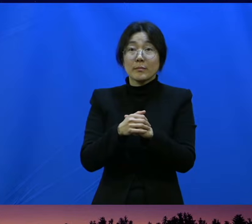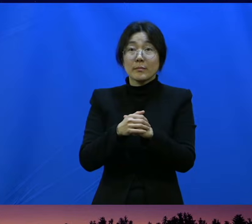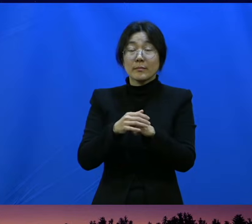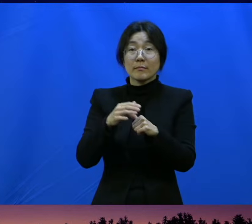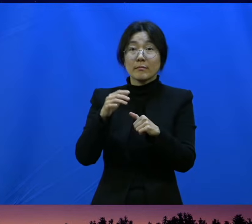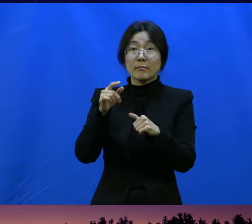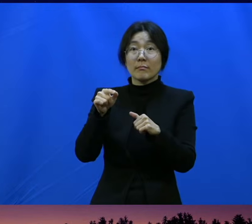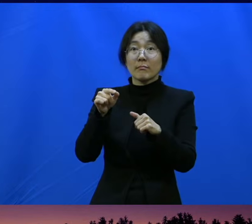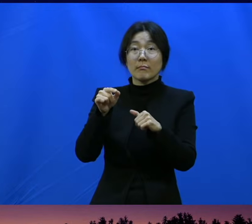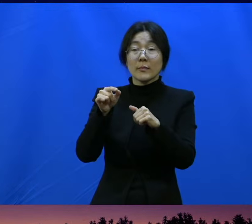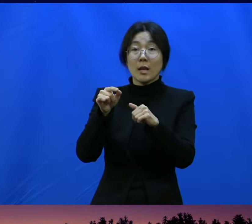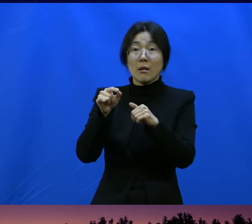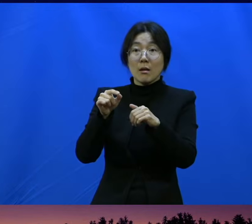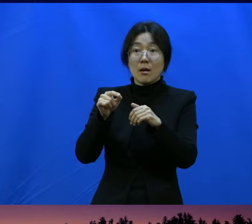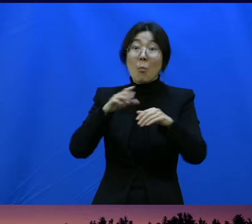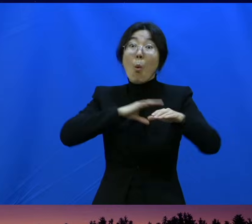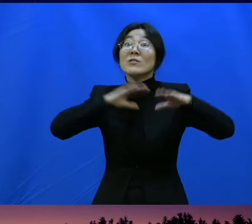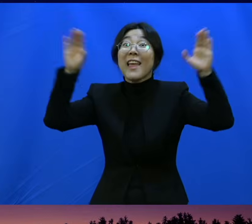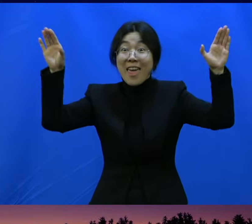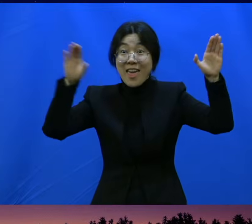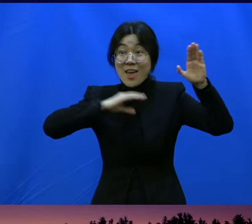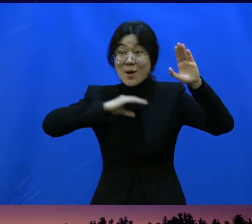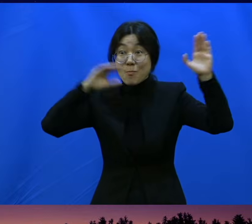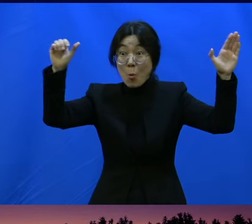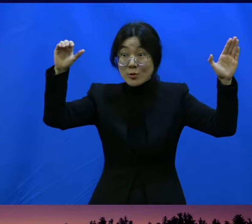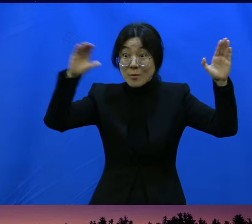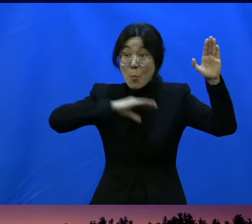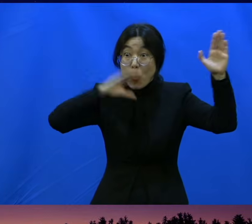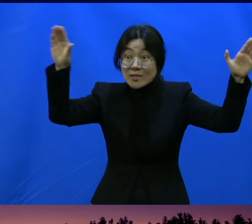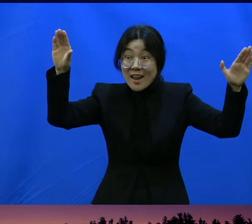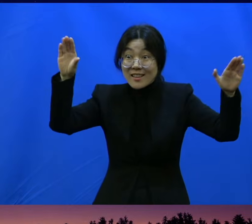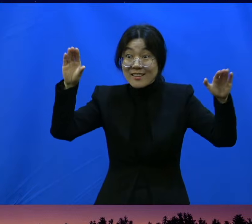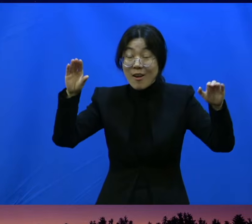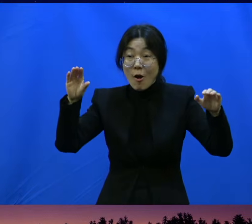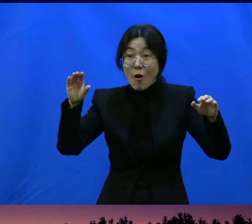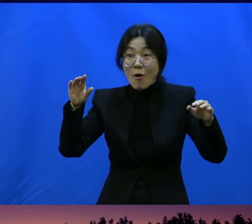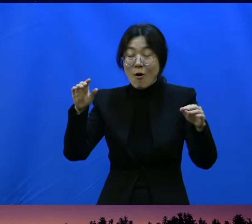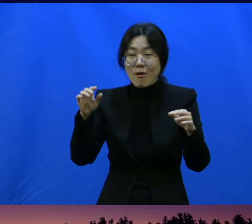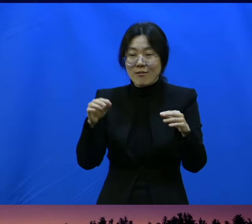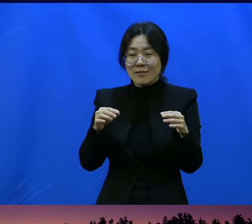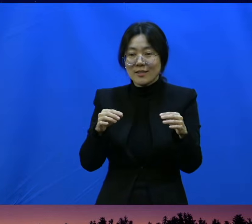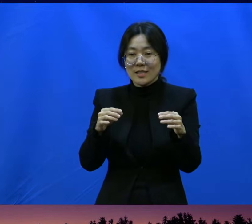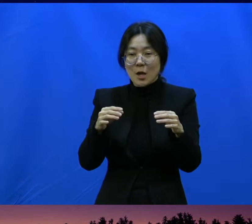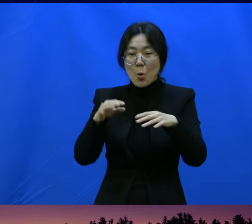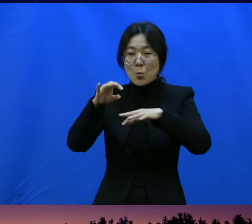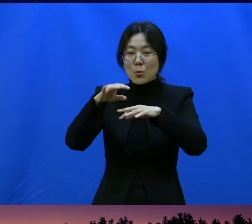올라온 겁니다. 그대로 두면 모세는 왕이 되는 겁니다. 그 자리에서 추락합니다.